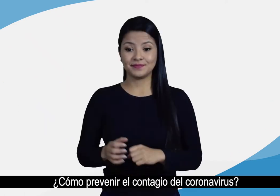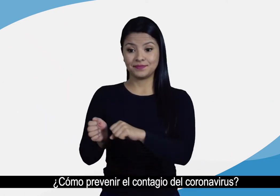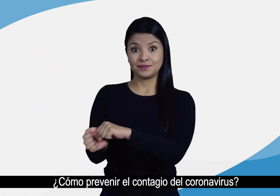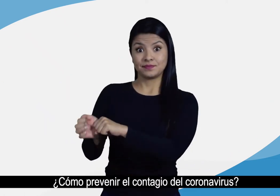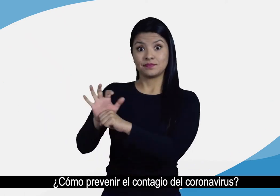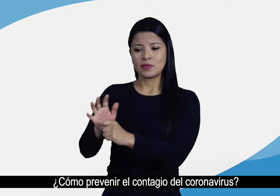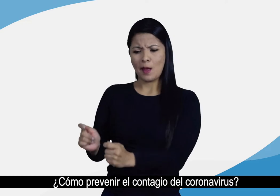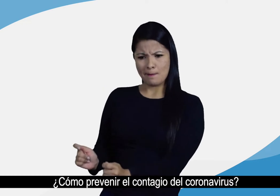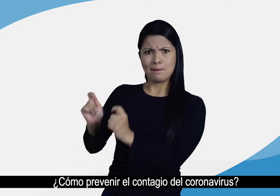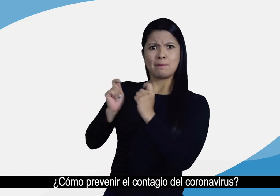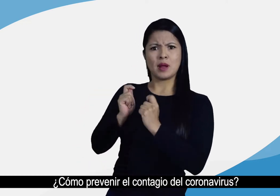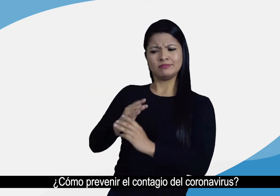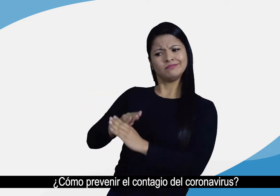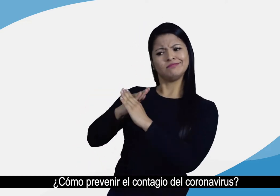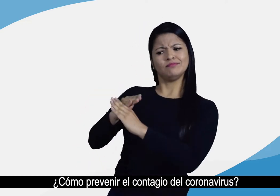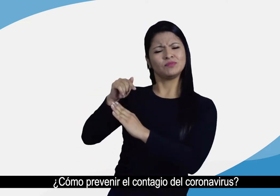¿Cómo prevenir el contagio del coronavirus?